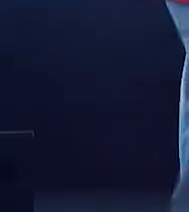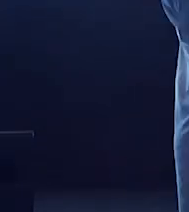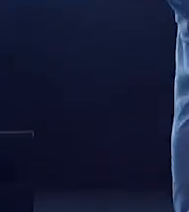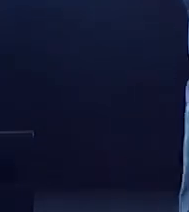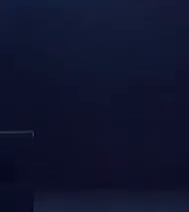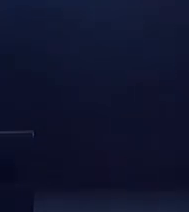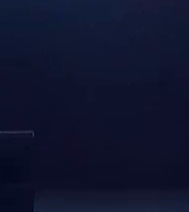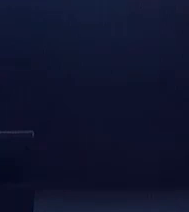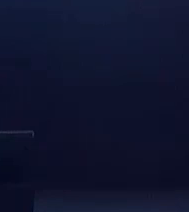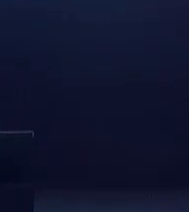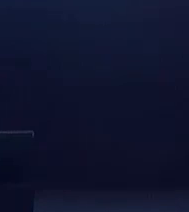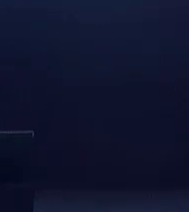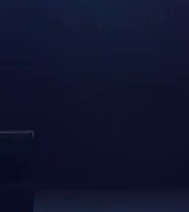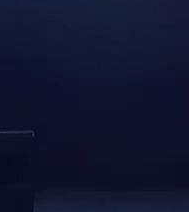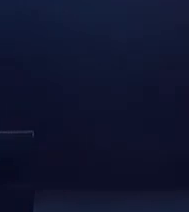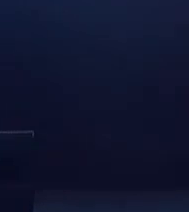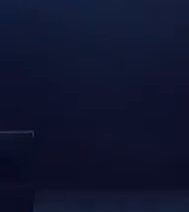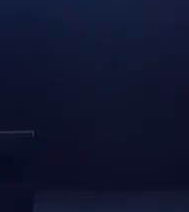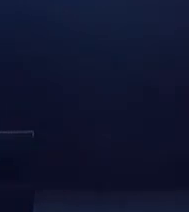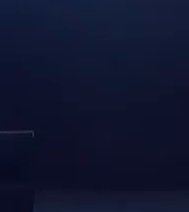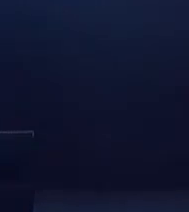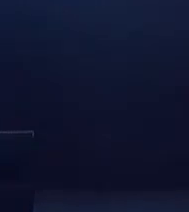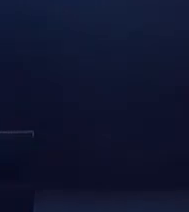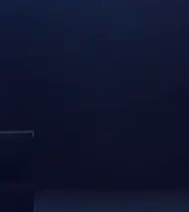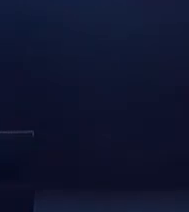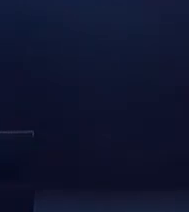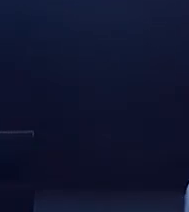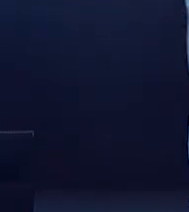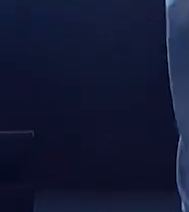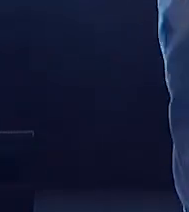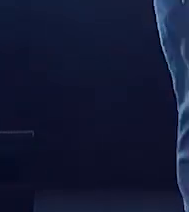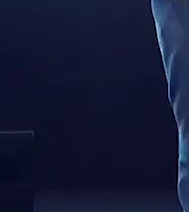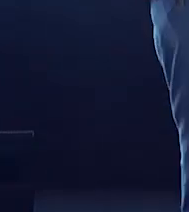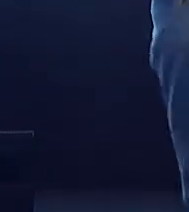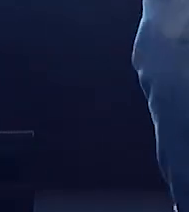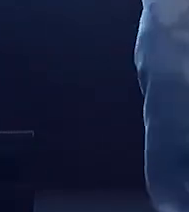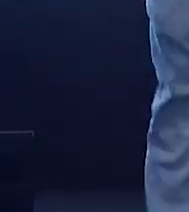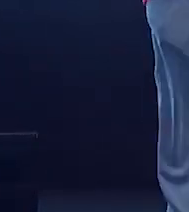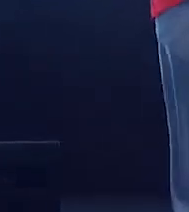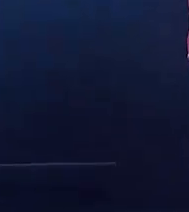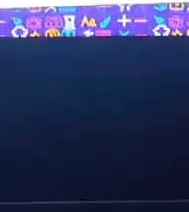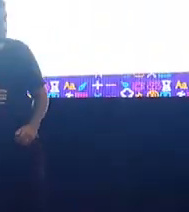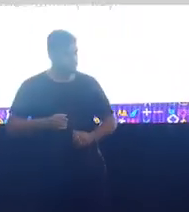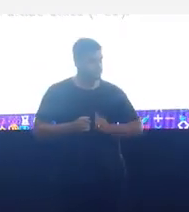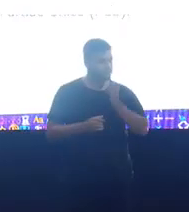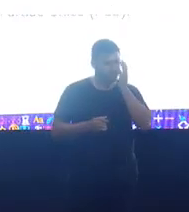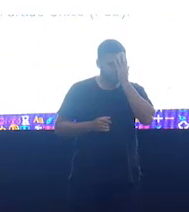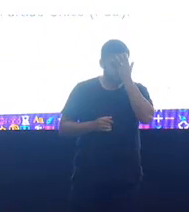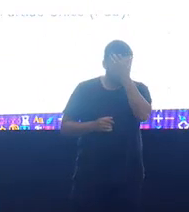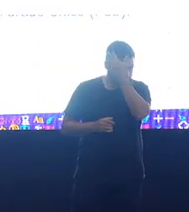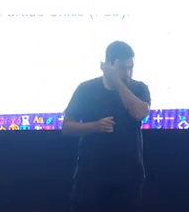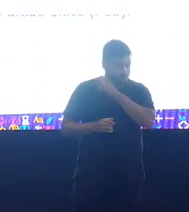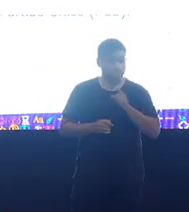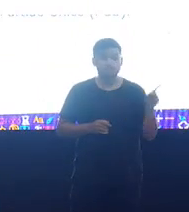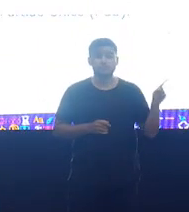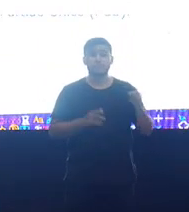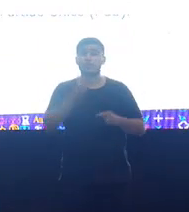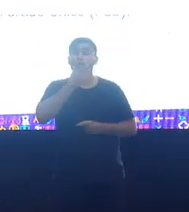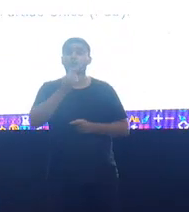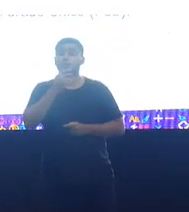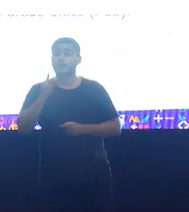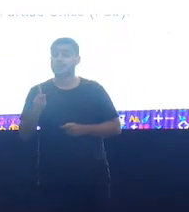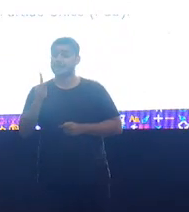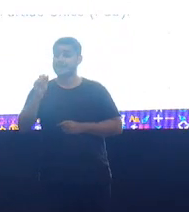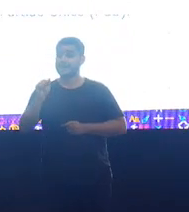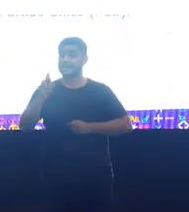privada. Mas é verdade, sim. Você está correta quando você diz isso. Vamos para cá, só para a gente terminar. Segundo Marx,